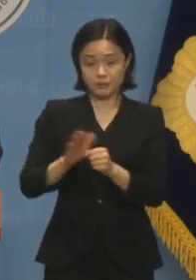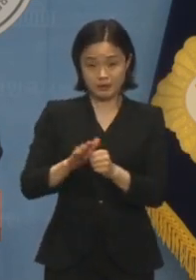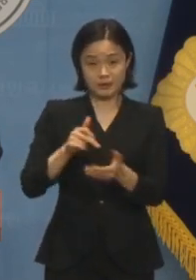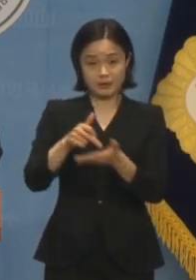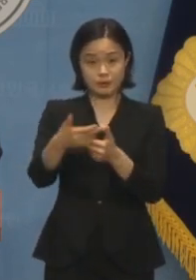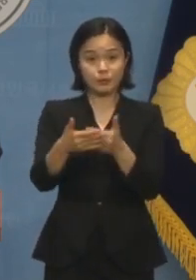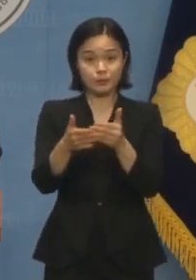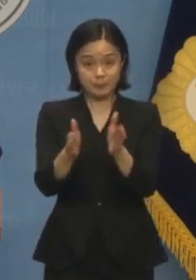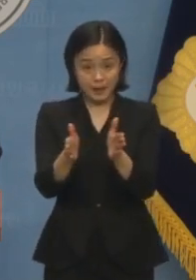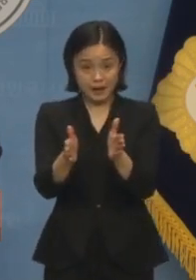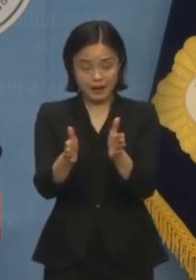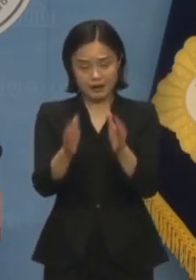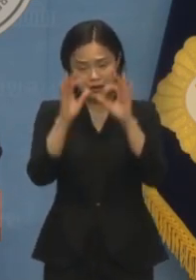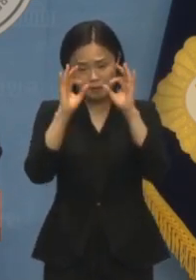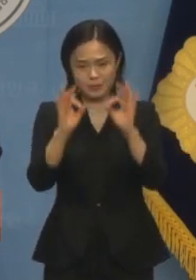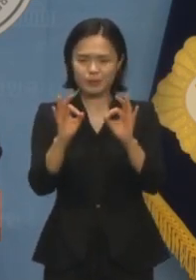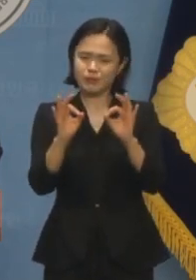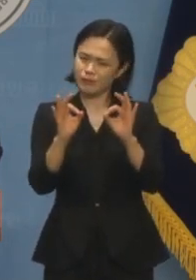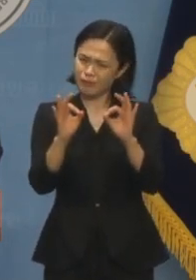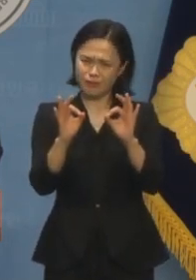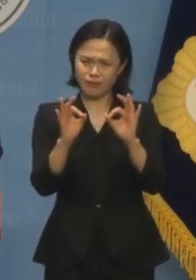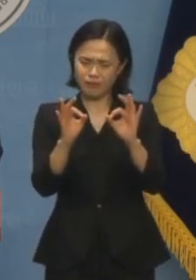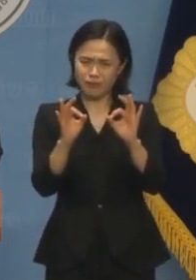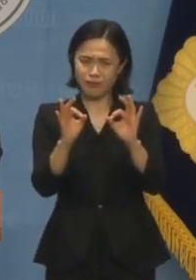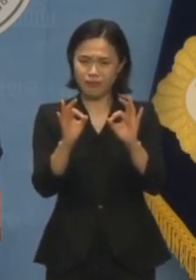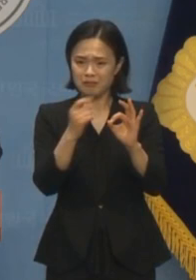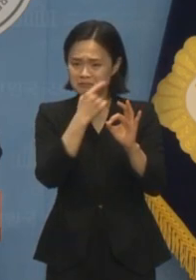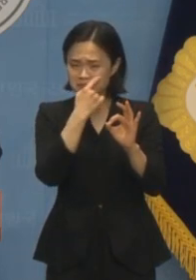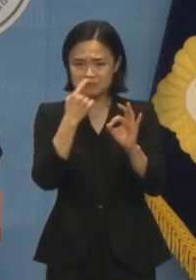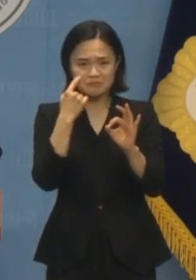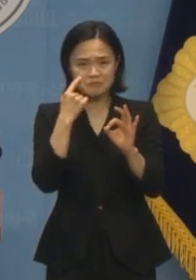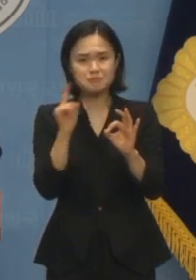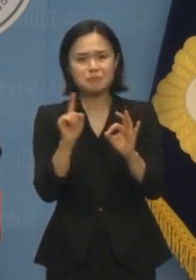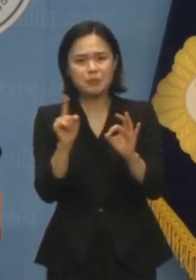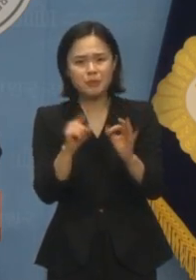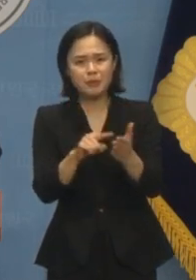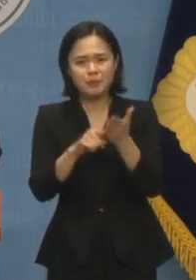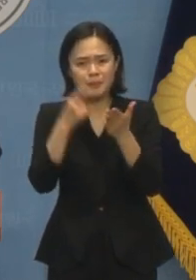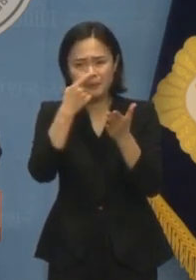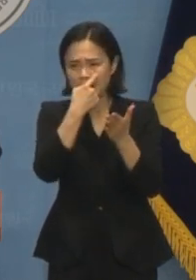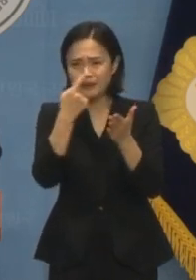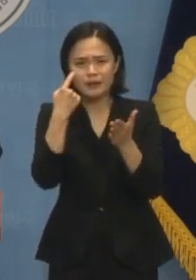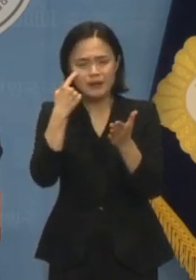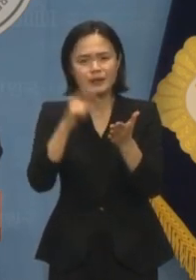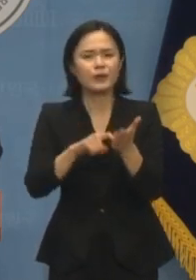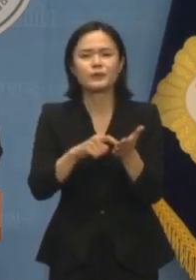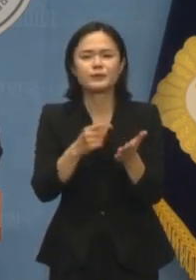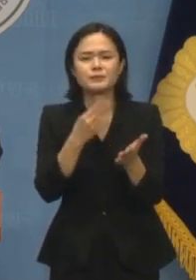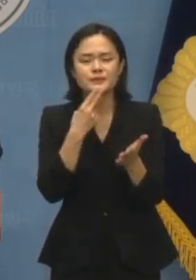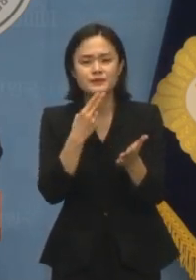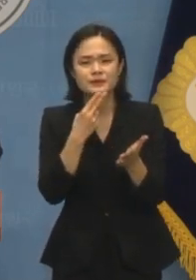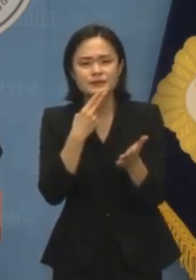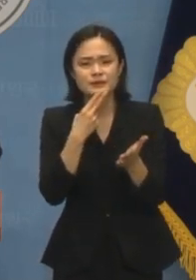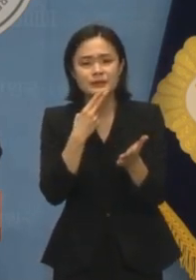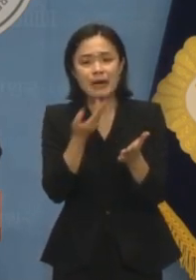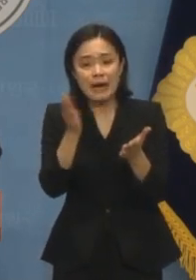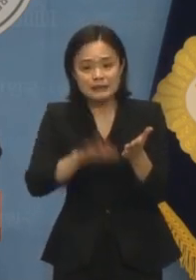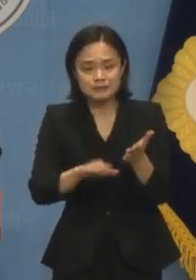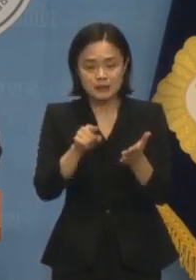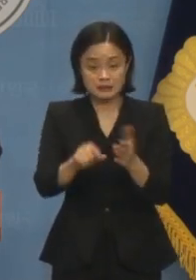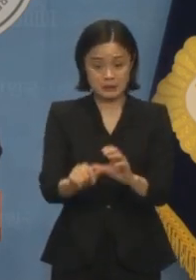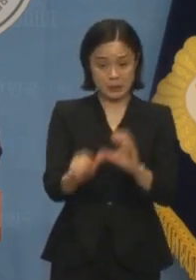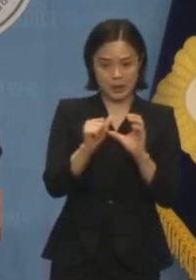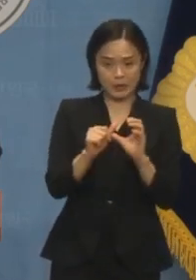실체는 공허했지만 이를 둘러싼 정략적 의도는 사악했던 것입니다. 그러므로 의문은 여전히